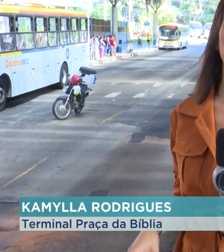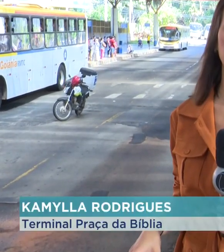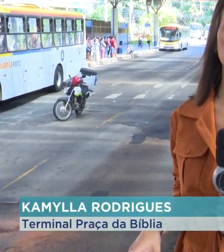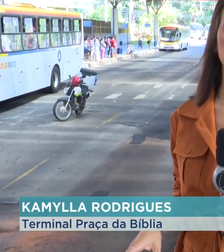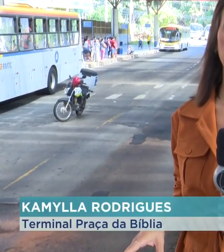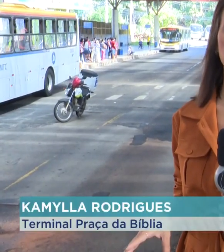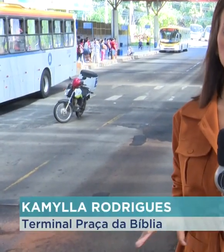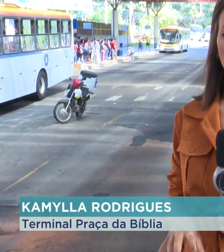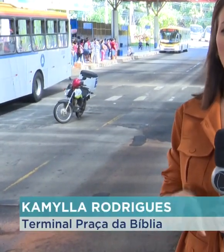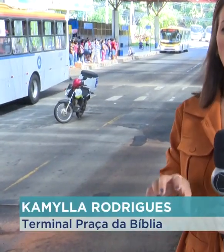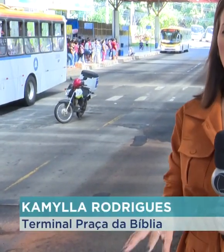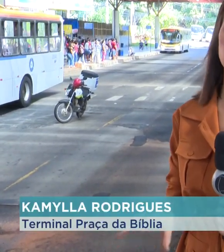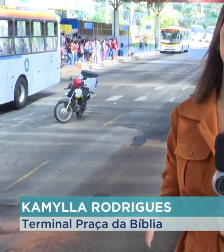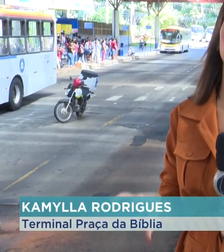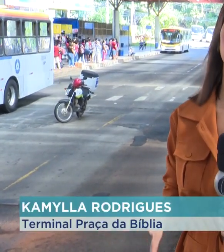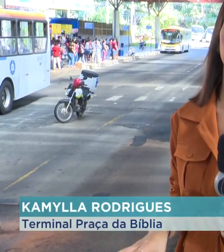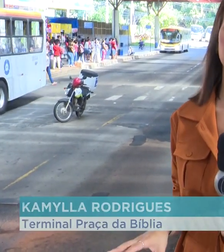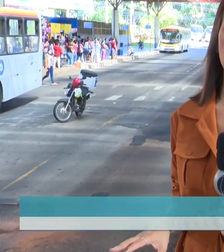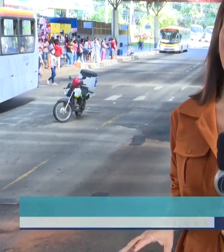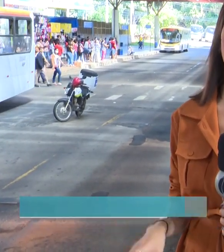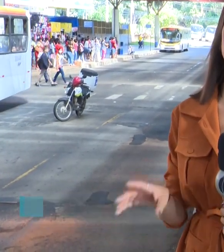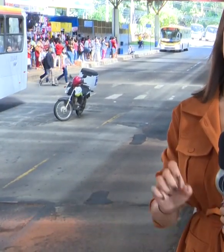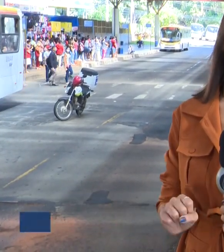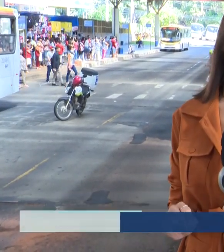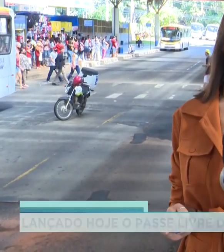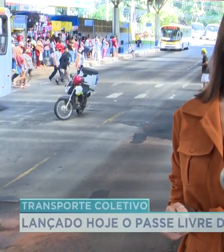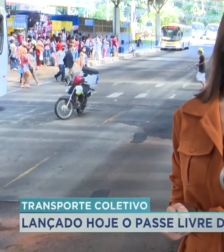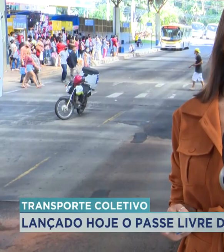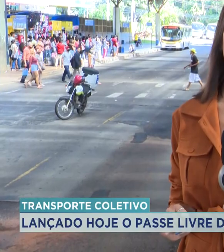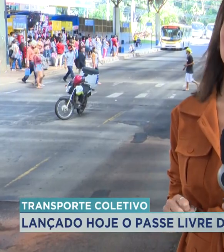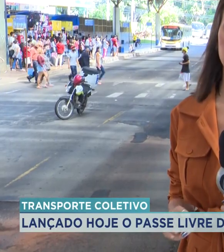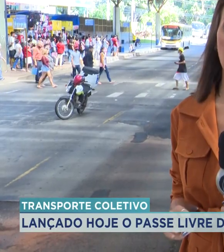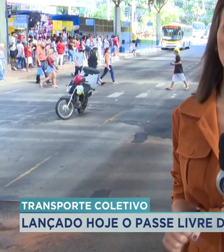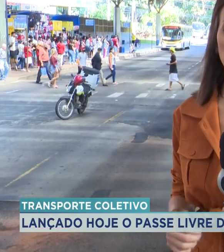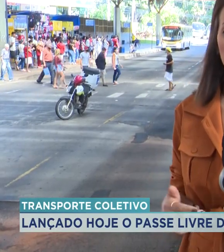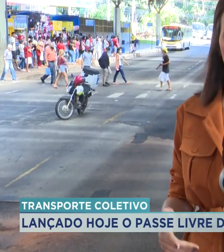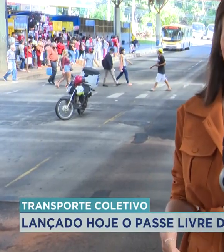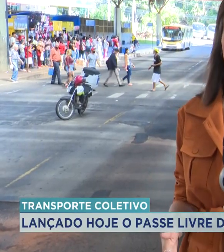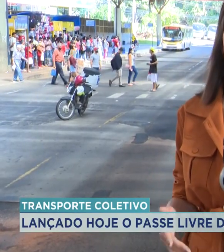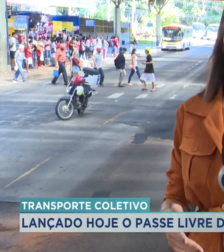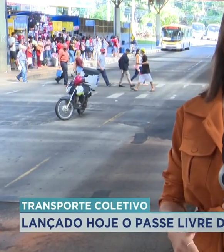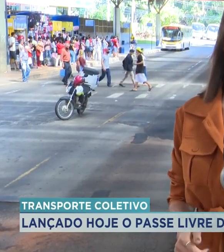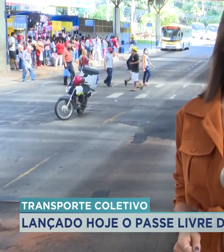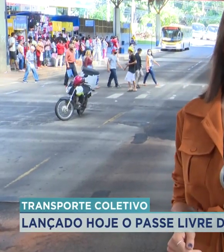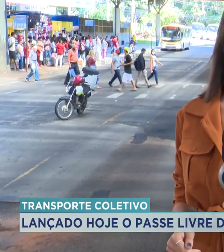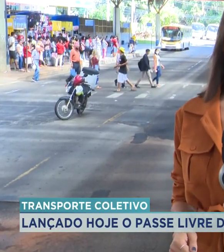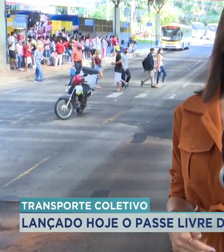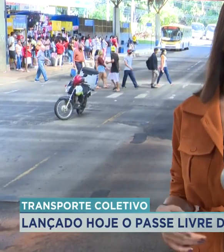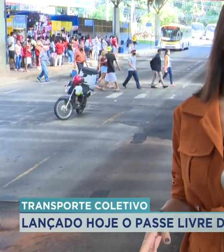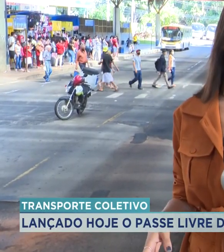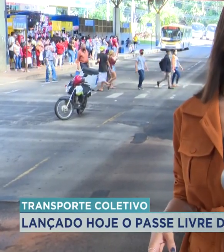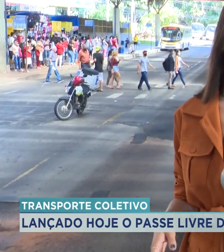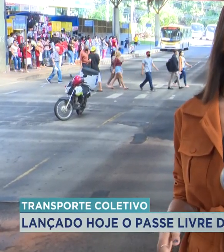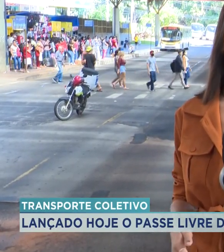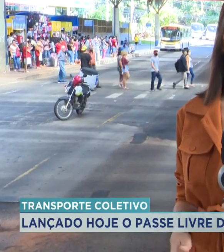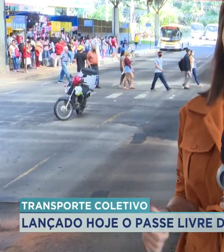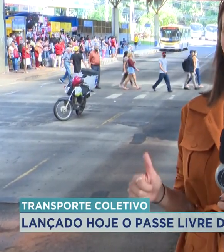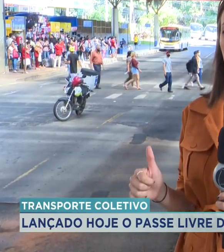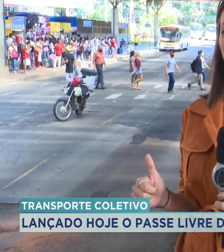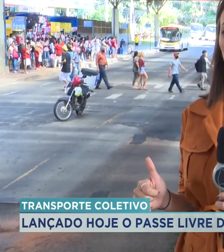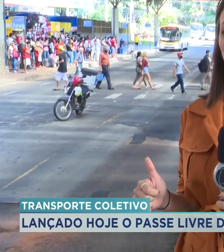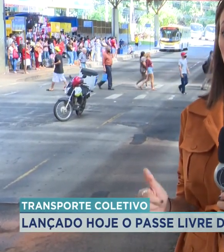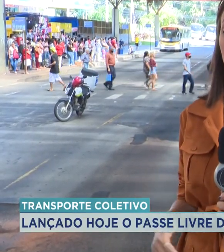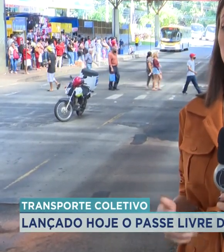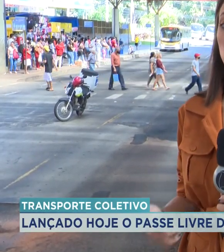segundo benefício dentro de um pacote de melhorias anunciado pelo governo do estado, prefeituras e CMTC. O primeiro, lançado no